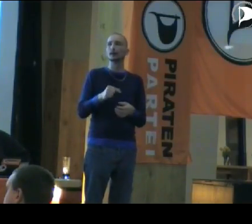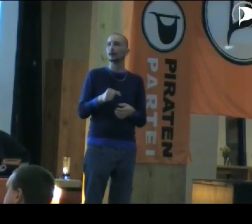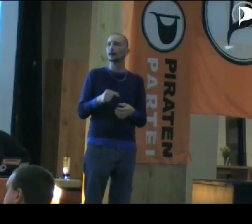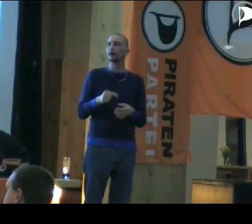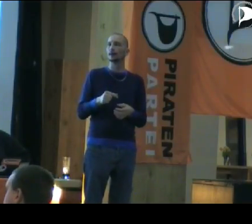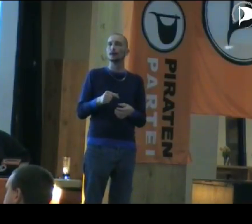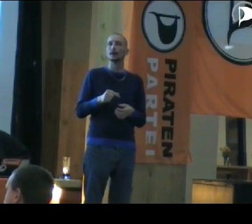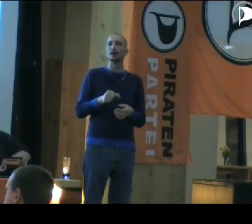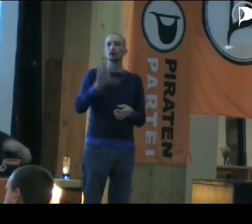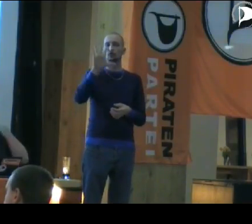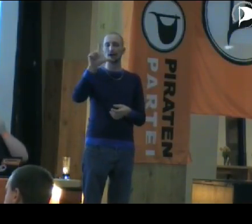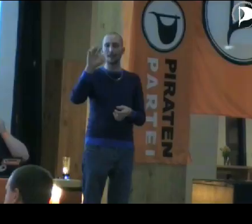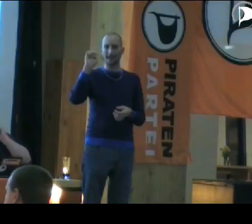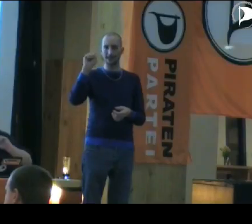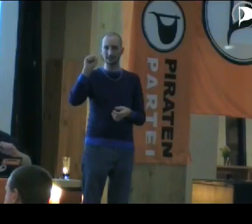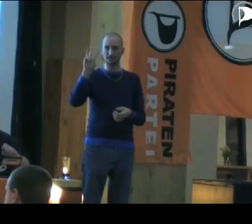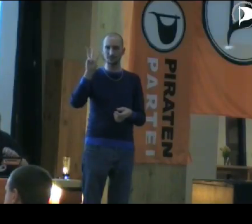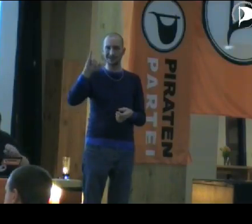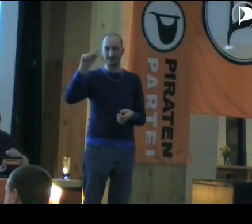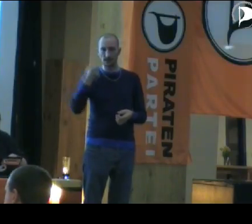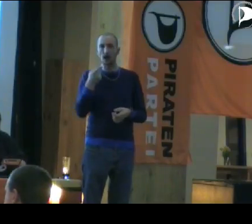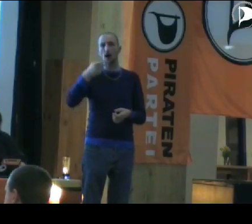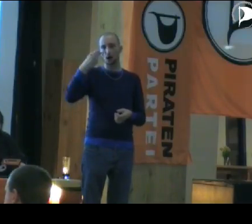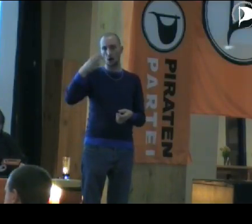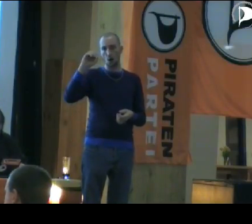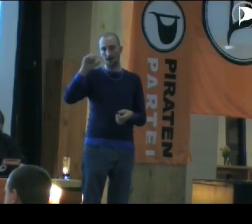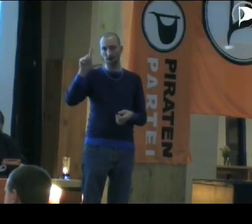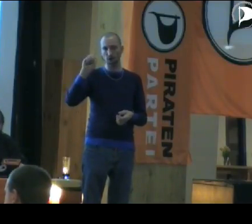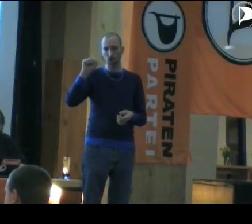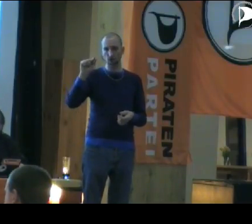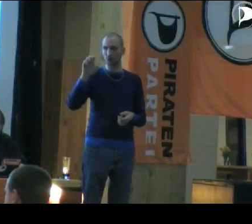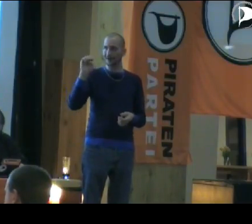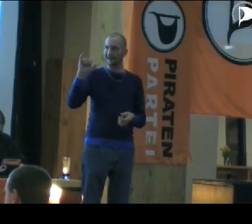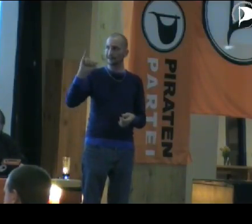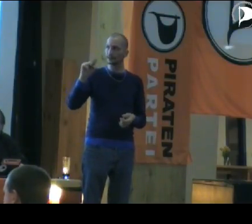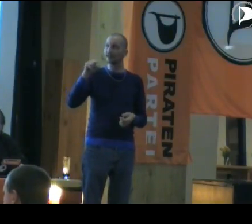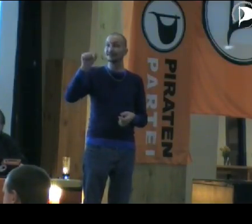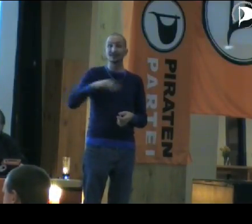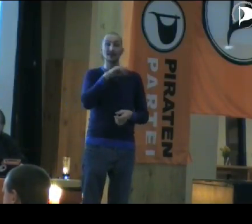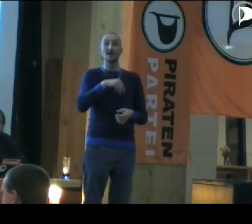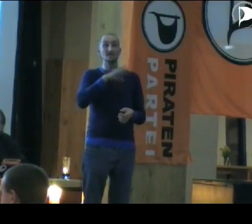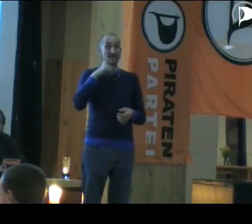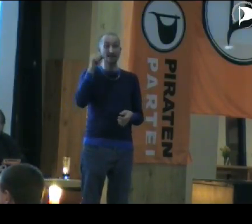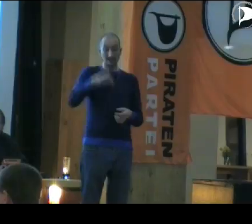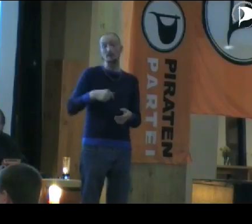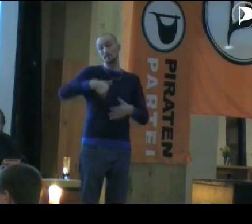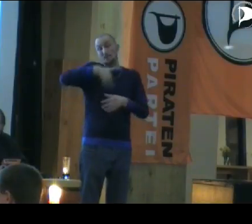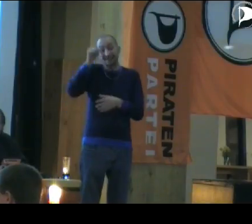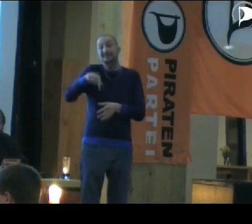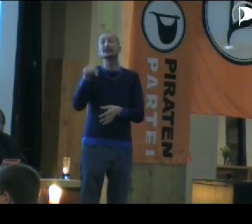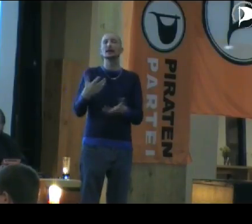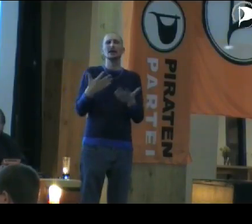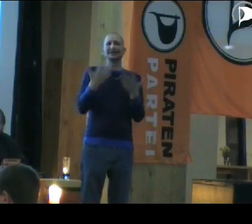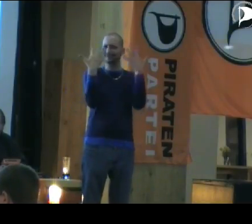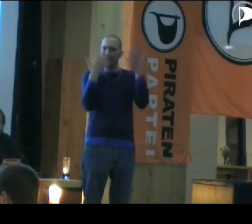das thema personal besetzt also ich alles andere meisten gestört sei wir haben 700